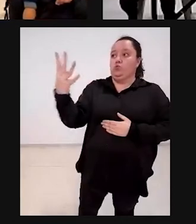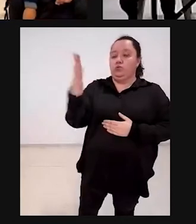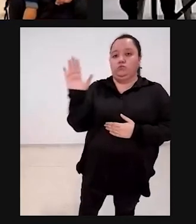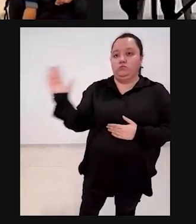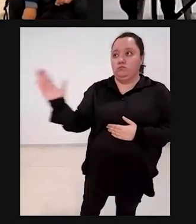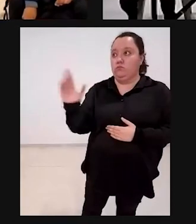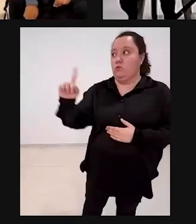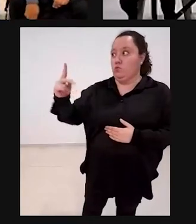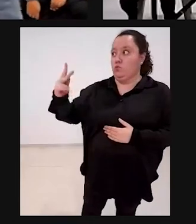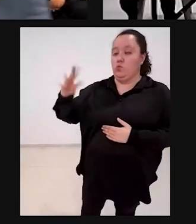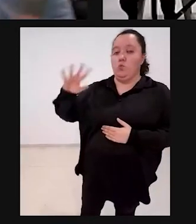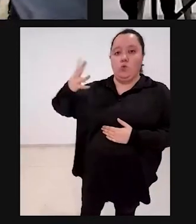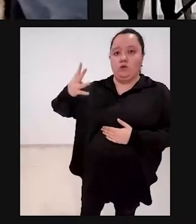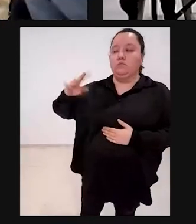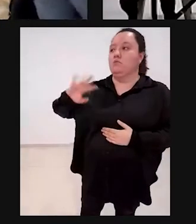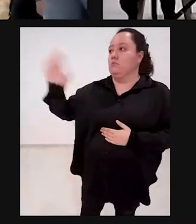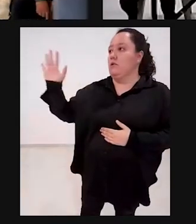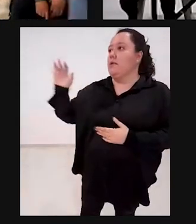bueno